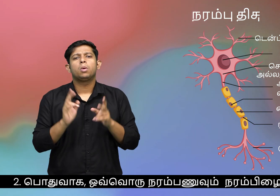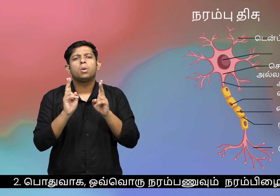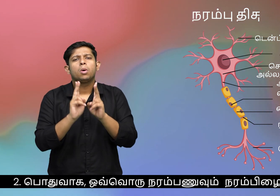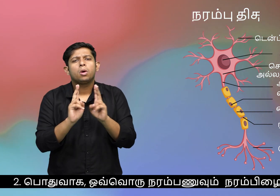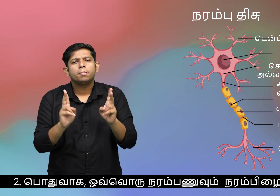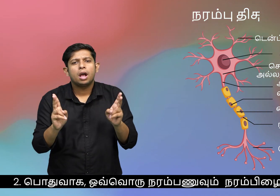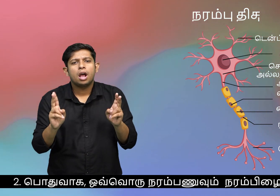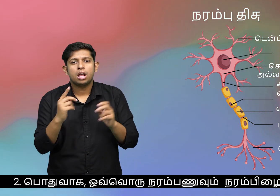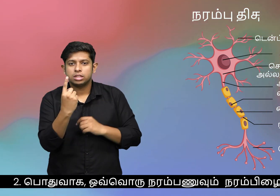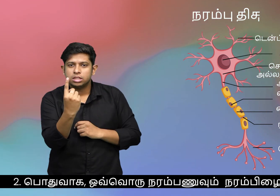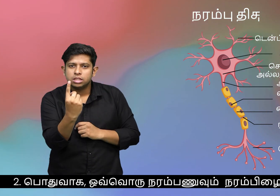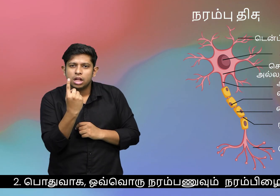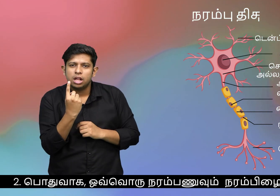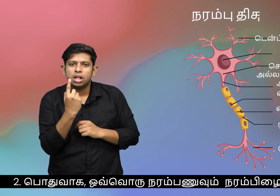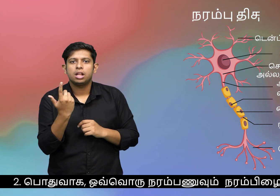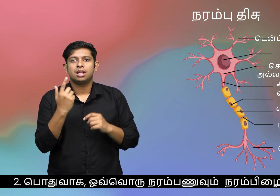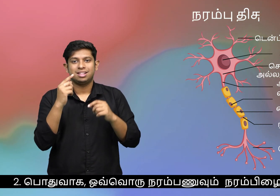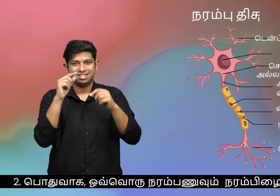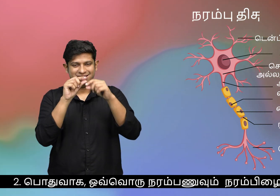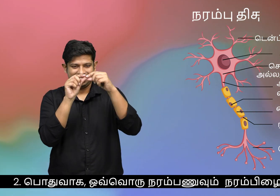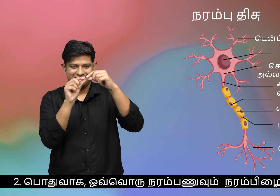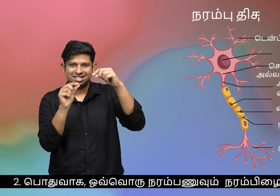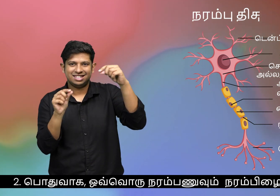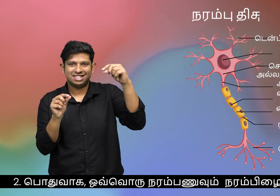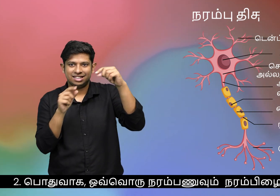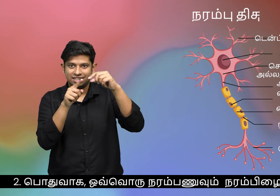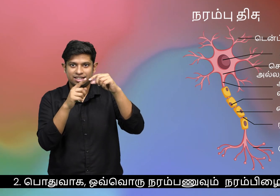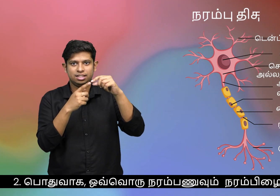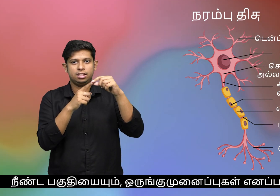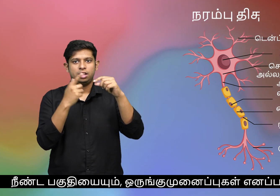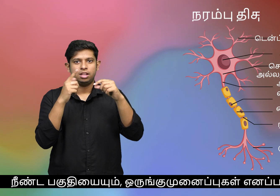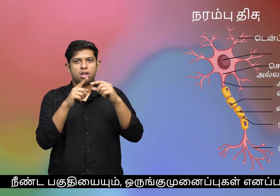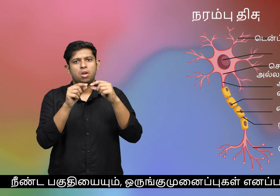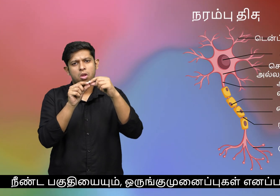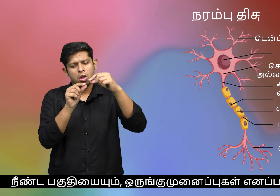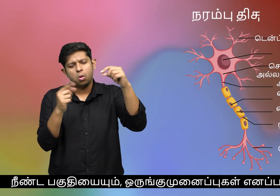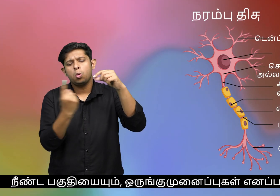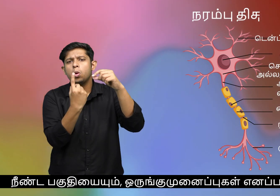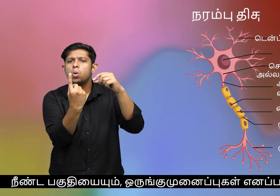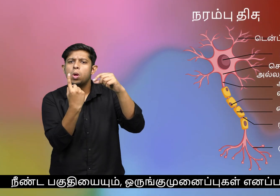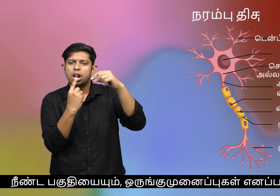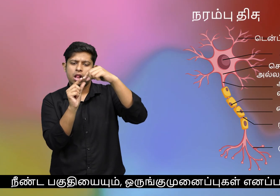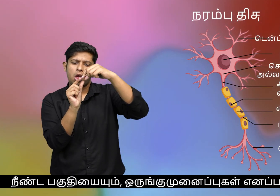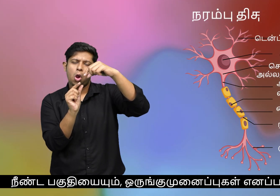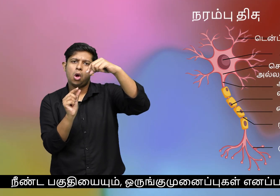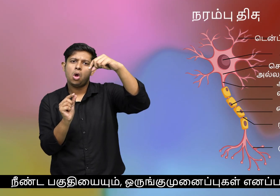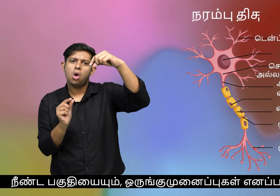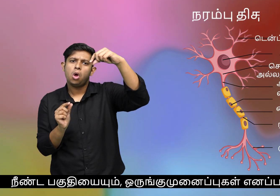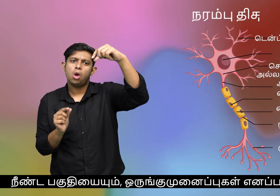பொதுவாக ஒவ்வொரு நரம்பணுவும் நரம்பிழை எனப்படும் ஒரு நீண்ட பகுதியையும் ஒருங்குமுனைப்புகள் எனப்படும்